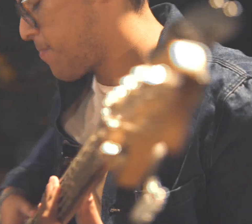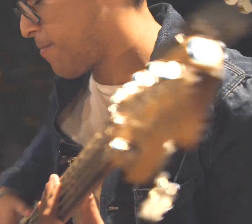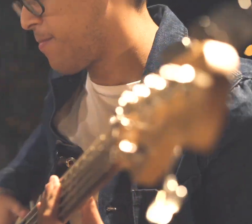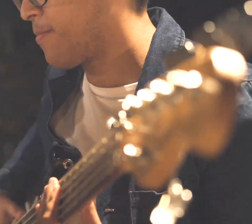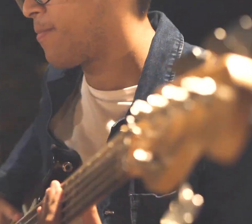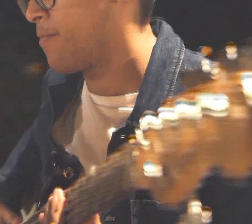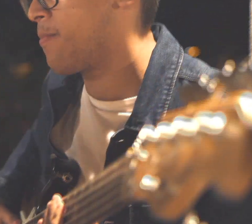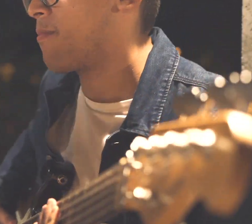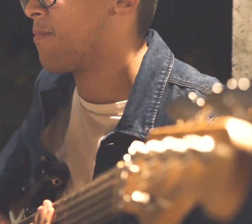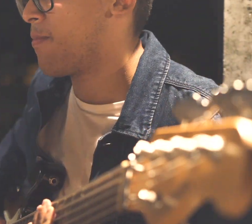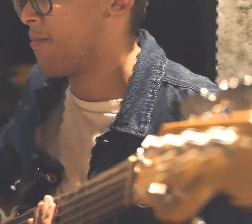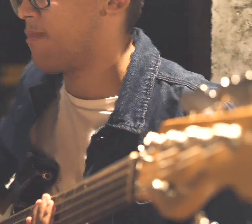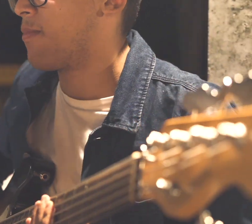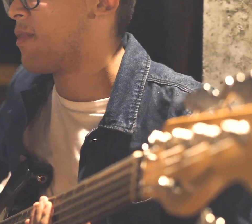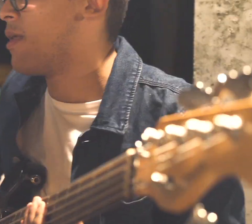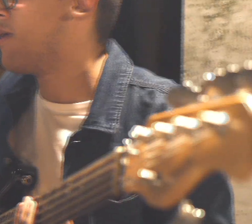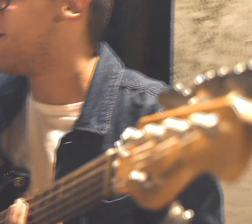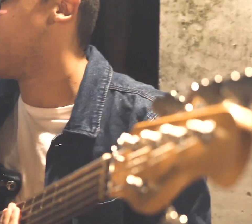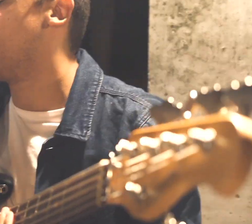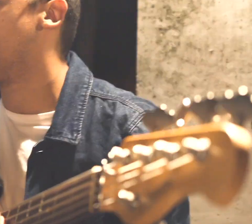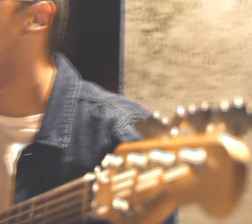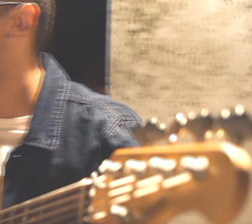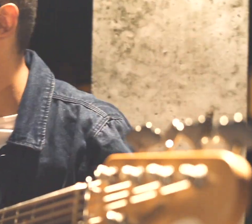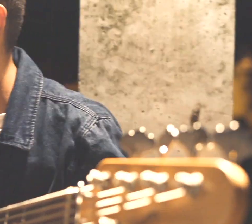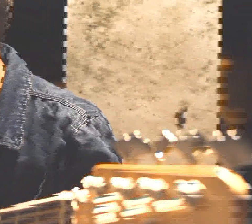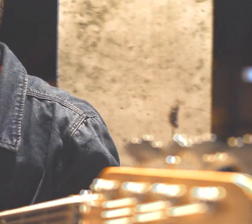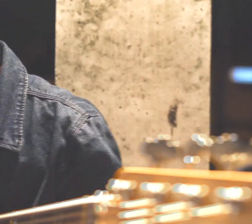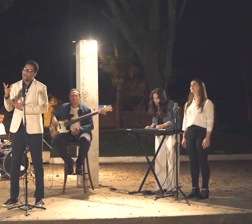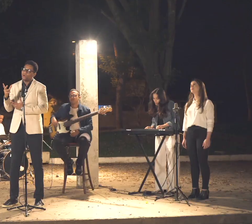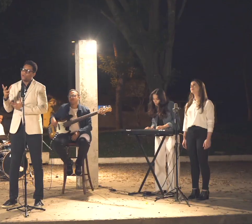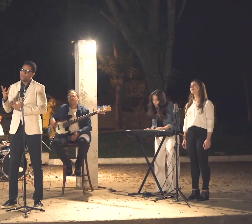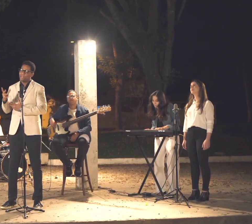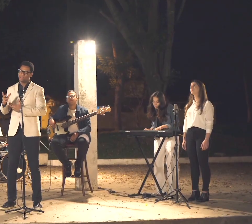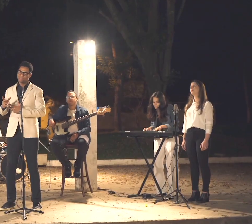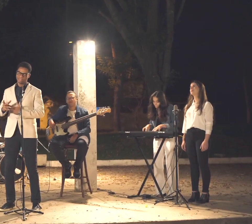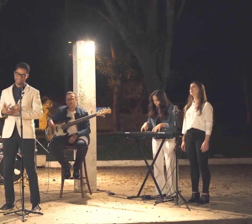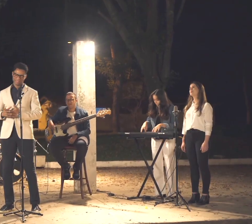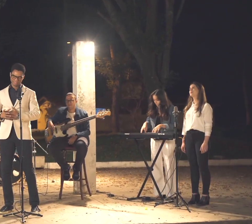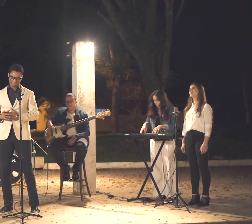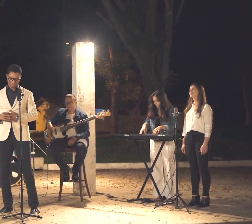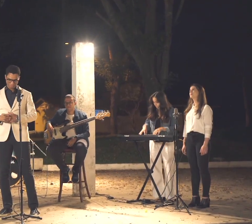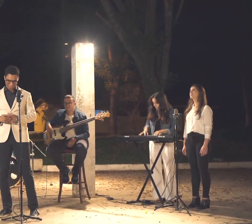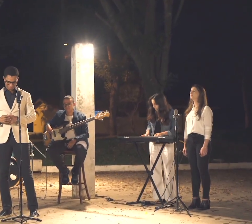depois. É ver teu valor,